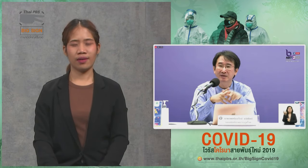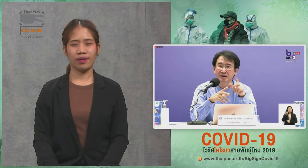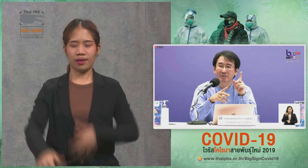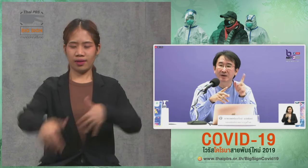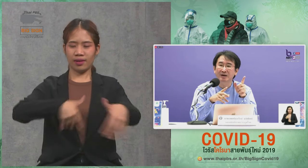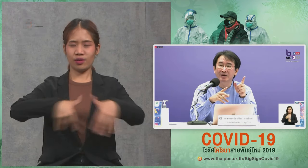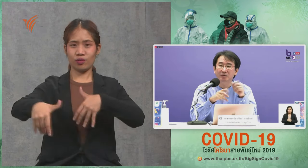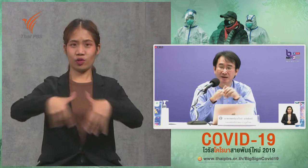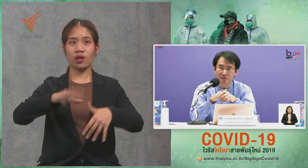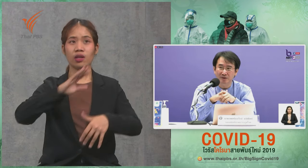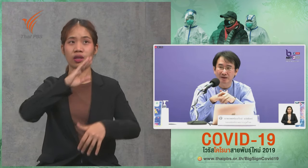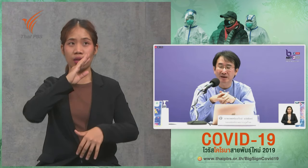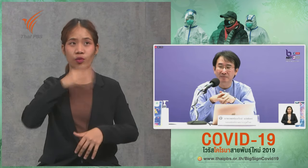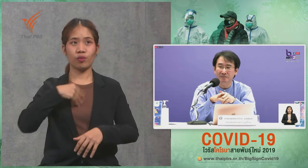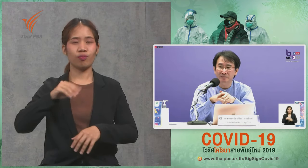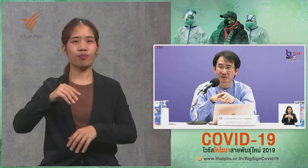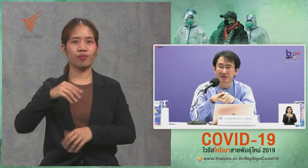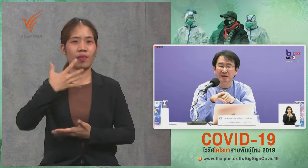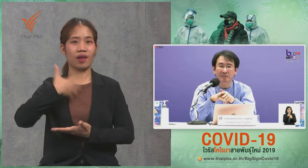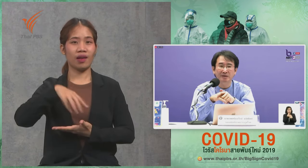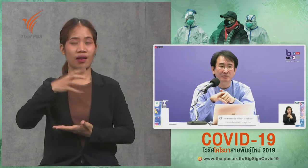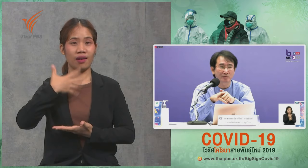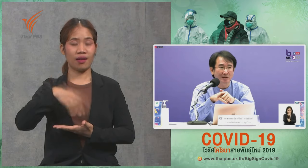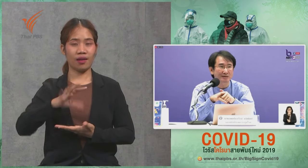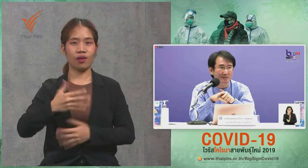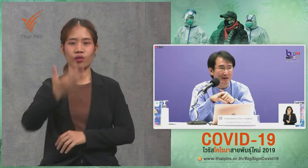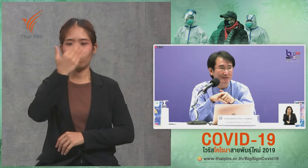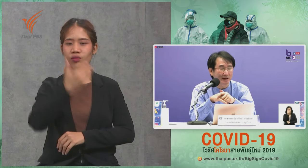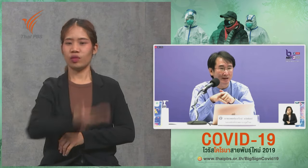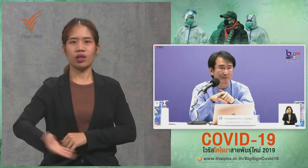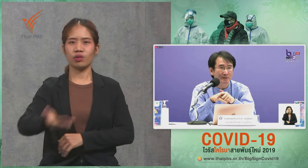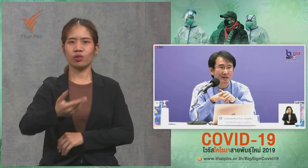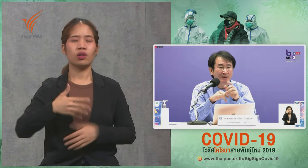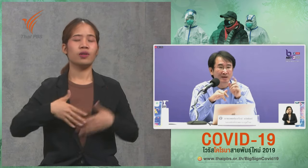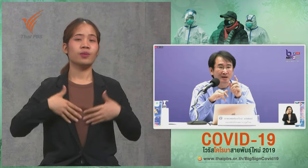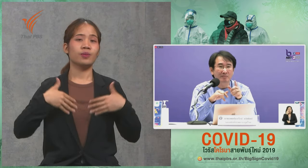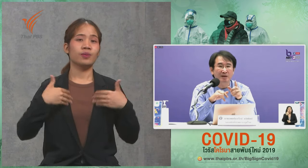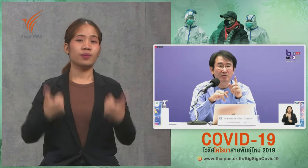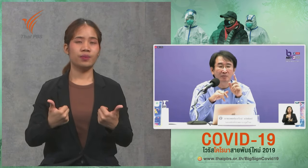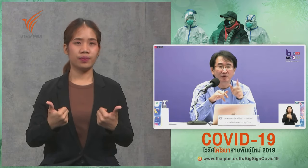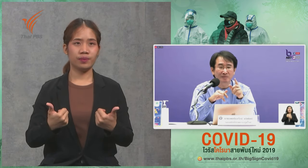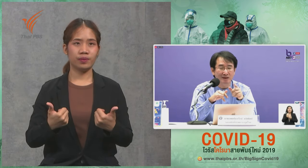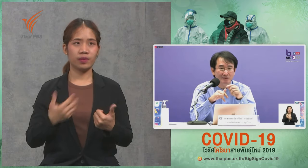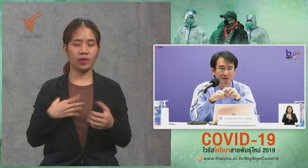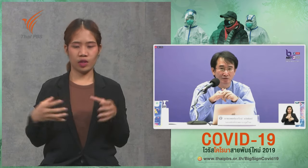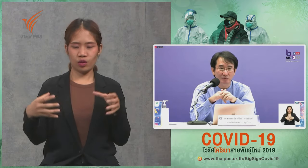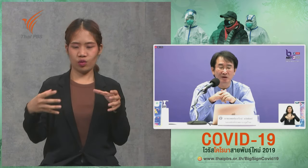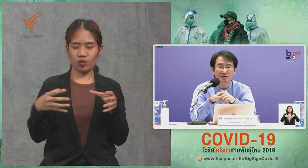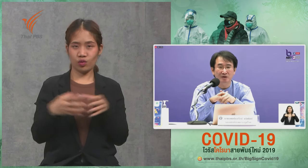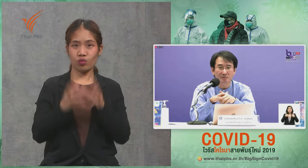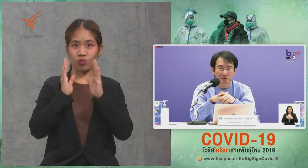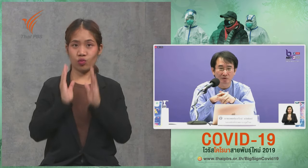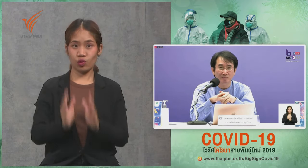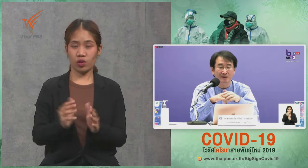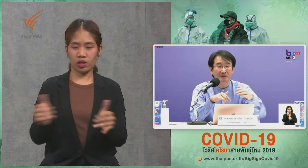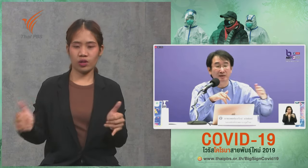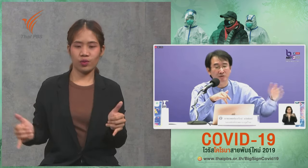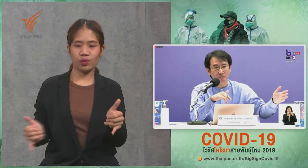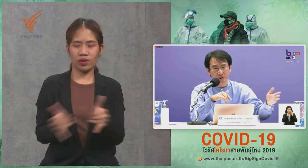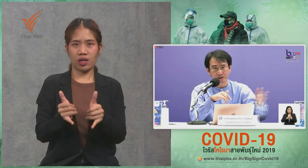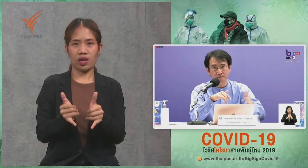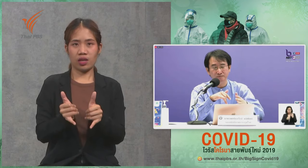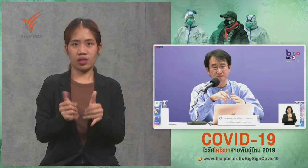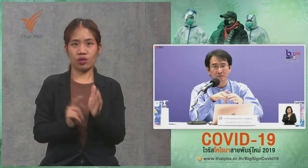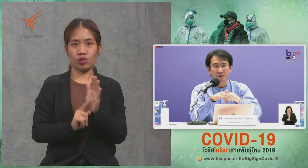ากแล้วผมให้ตัวเลขอีกตัวหนึ่งนะครับที่จะทำให้ทุกท่านสบายใจนะครับในกลุ่มผู้สัมผัสเสี่ยงสูงที่เราสอบสวนโรคมาตั้ง